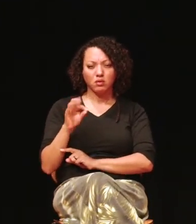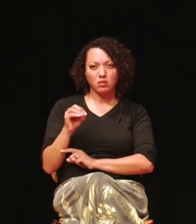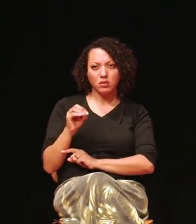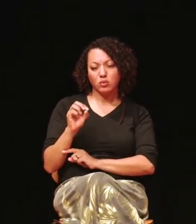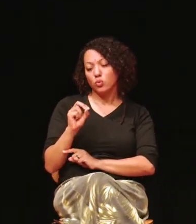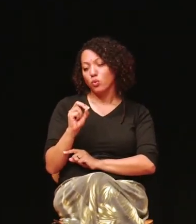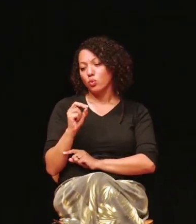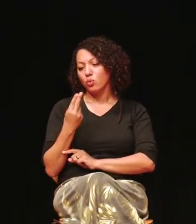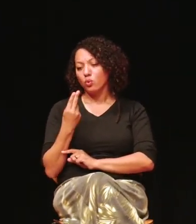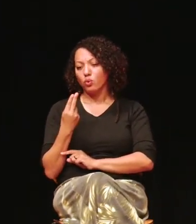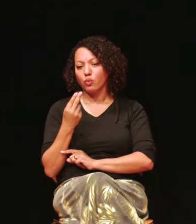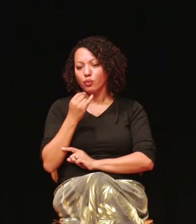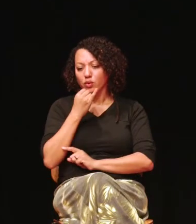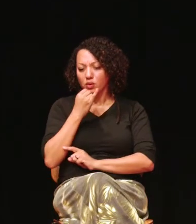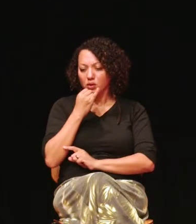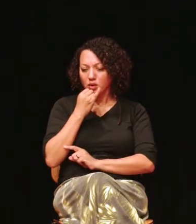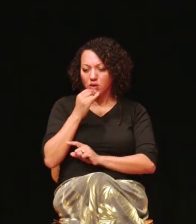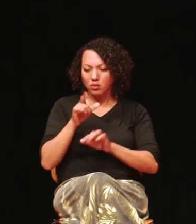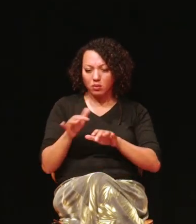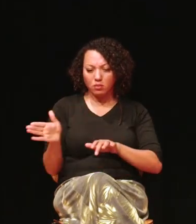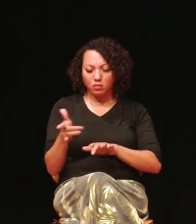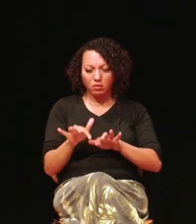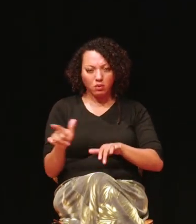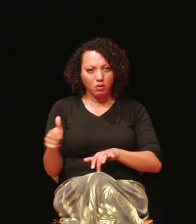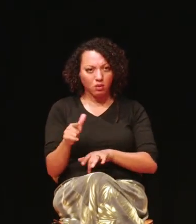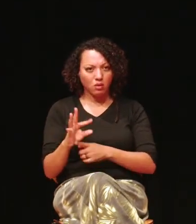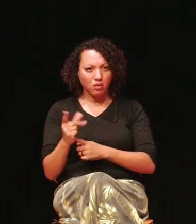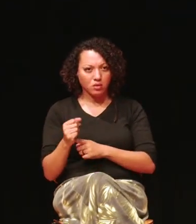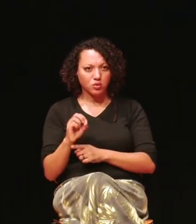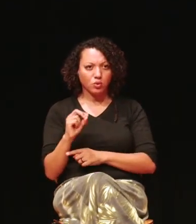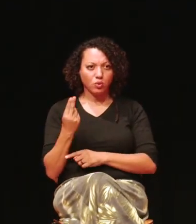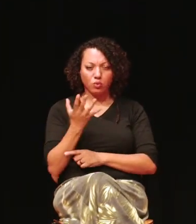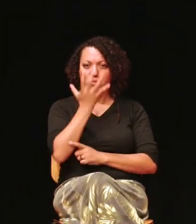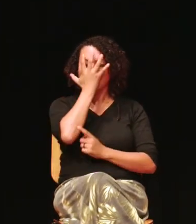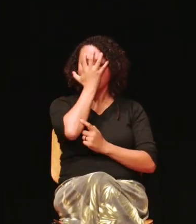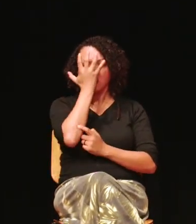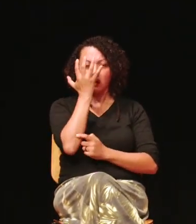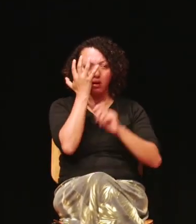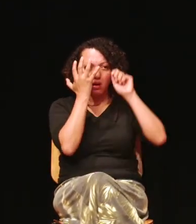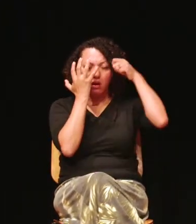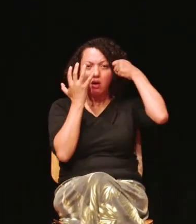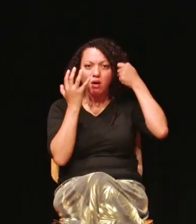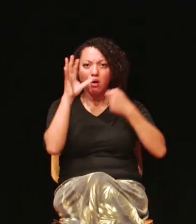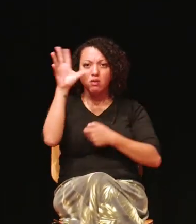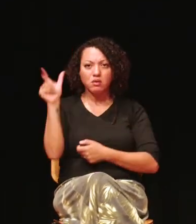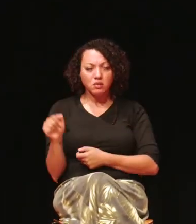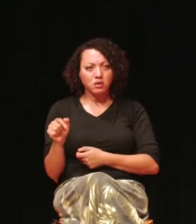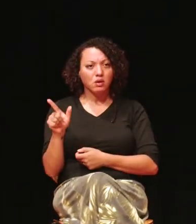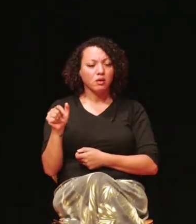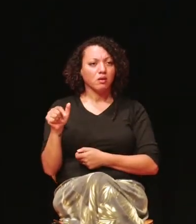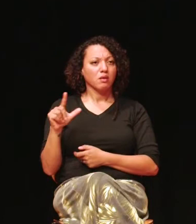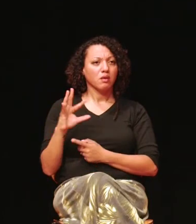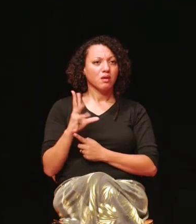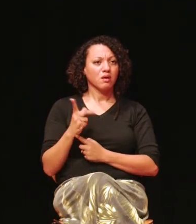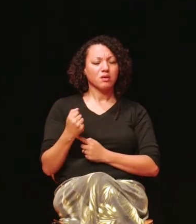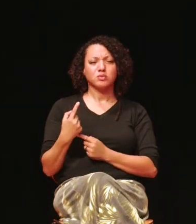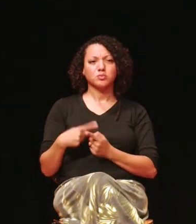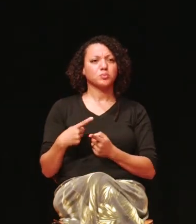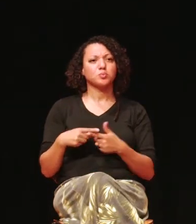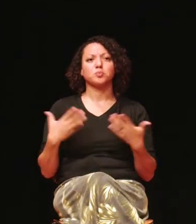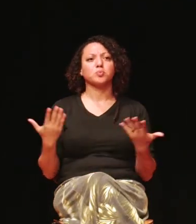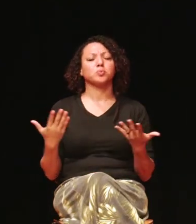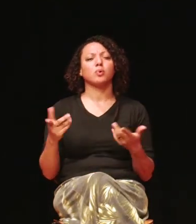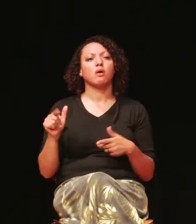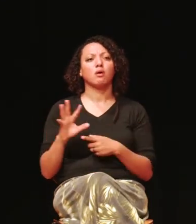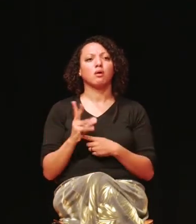arte também uma máquina para escrever, ou uma máscara africana. E se chamamos de arte isso, por que podemos